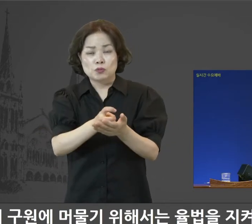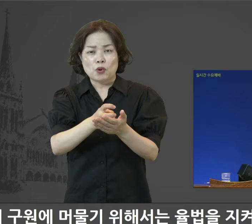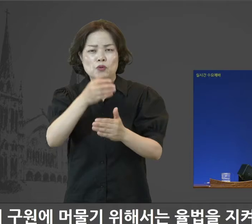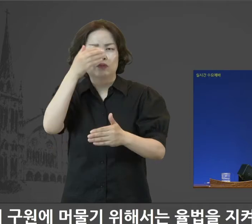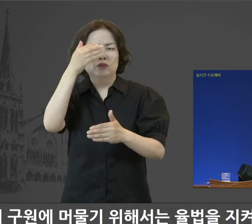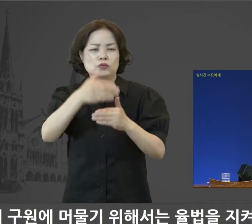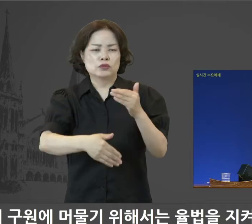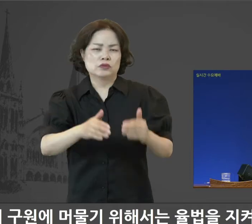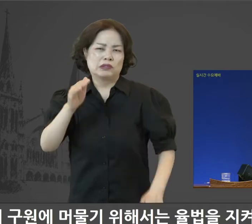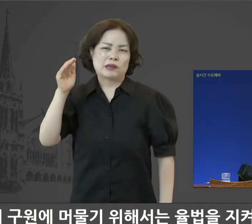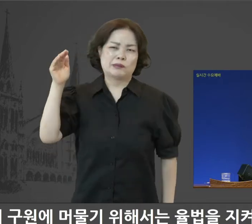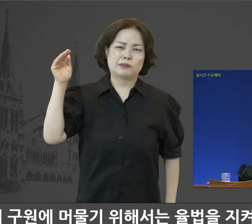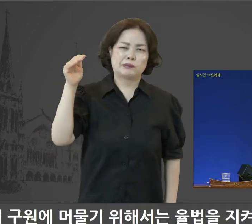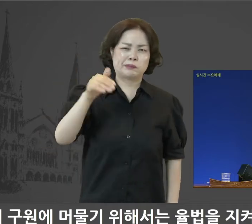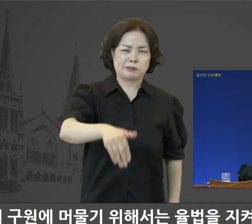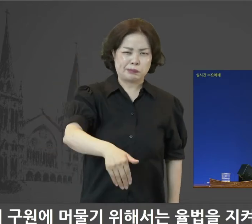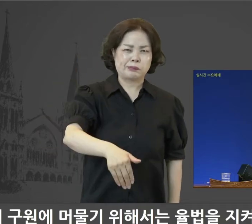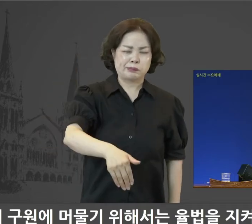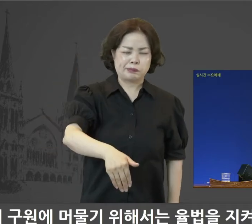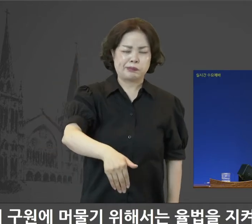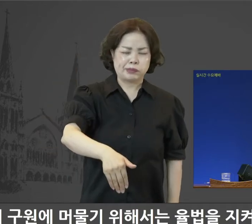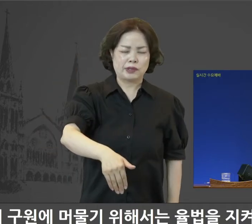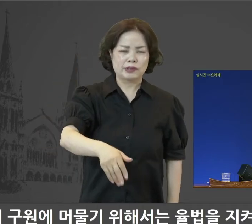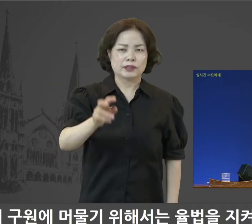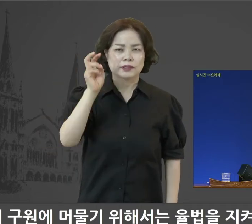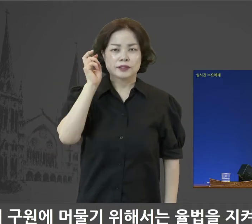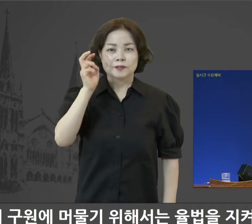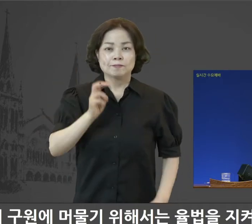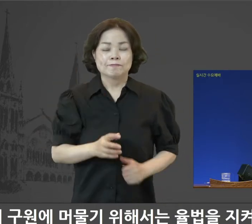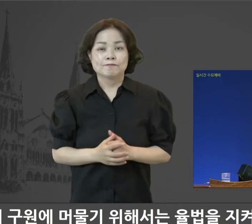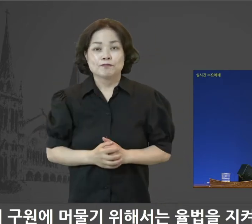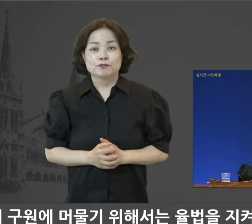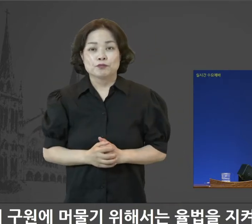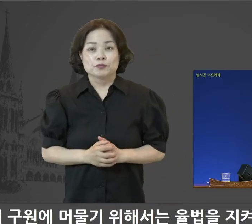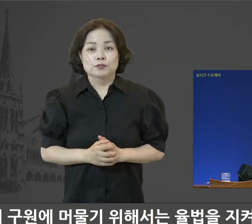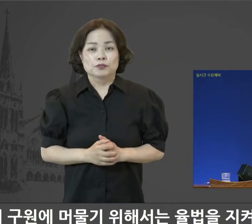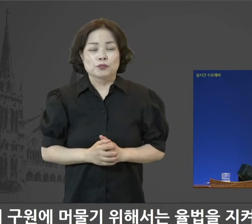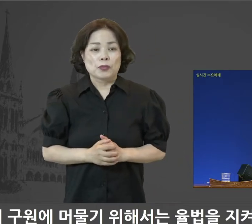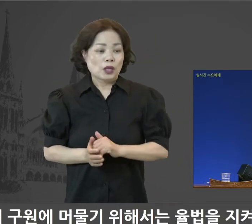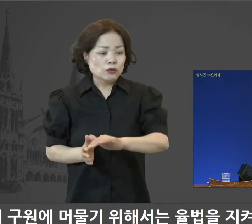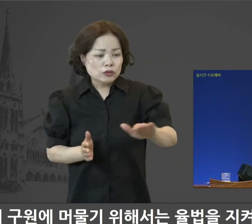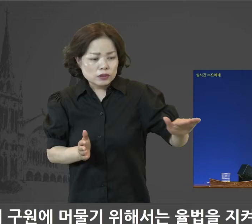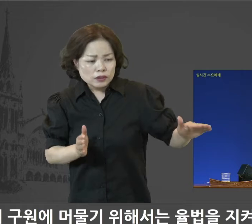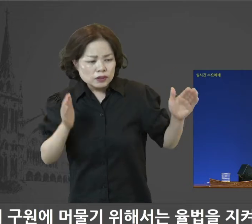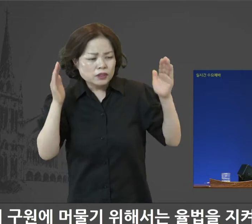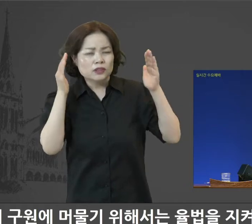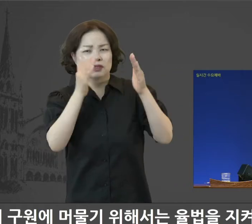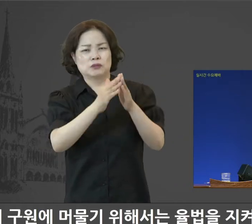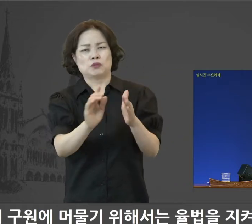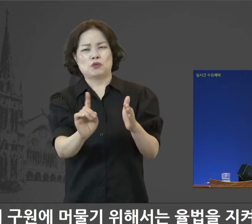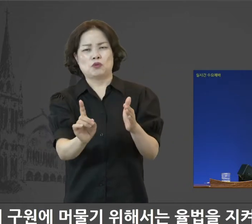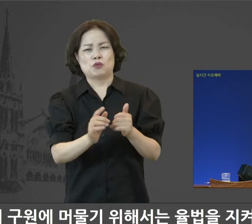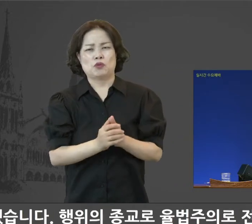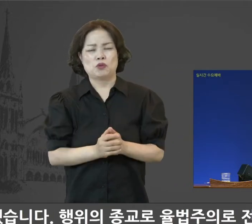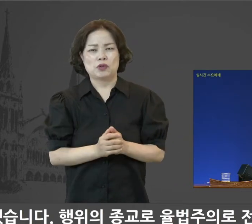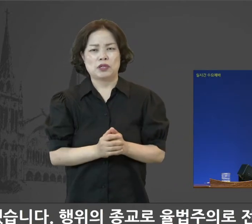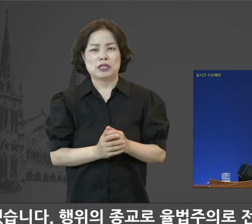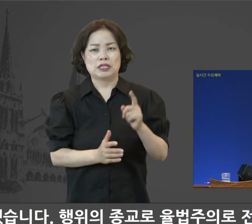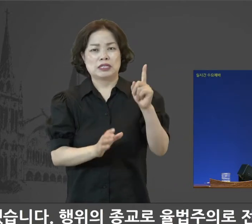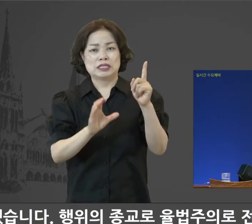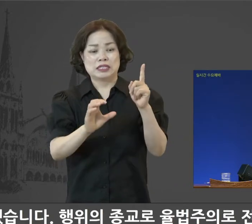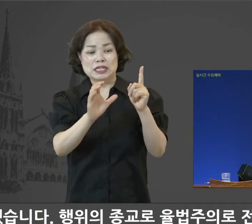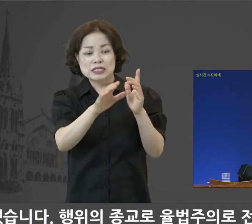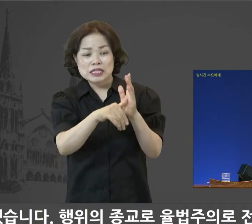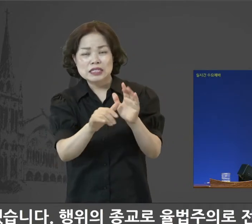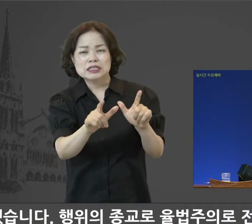율법주의로 전락했다라고 추론해 볼 수 있습니다. 우리가 주목해야 하는 것은 1세기